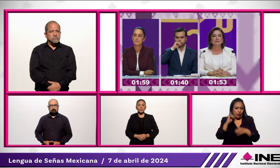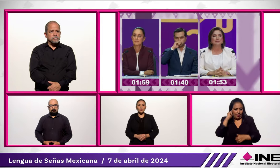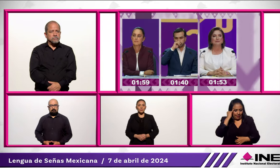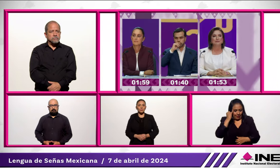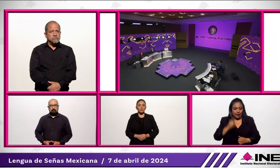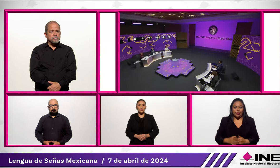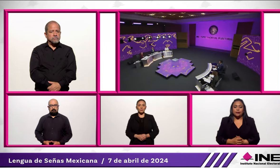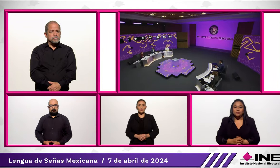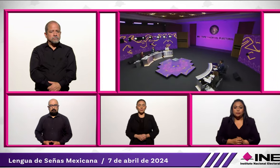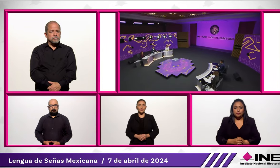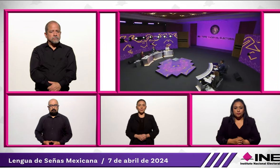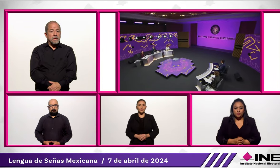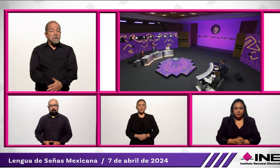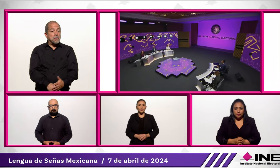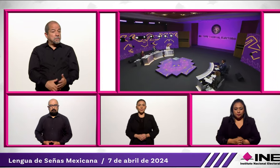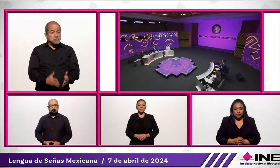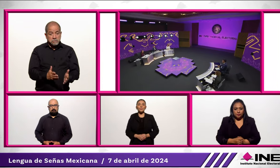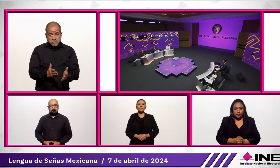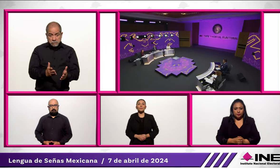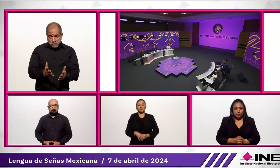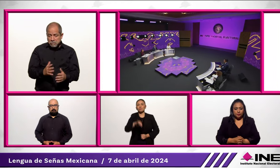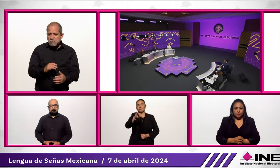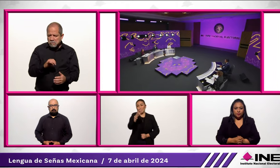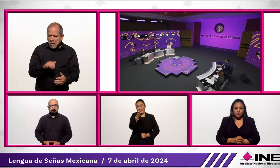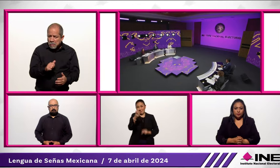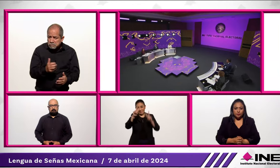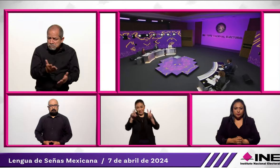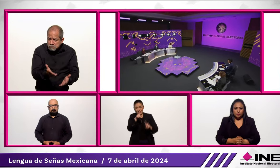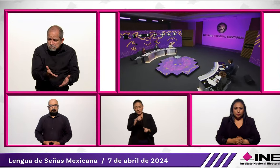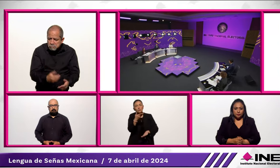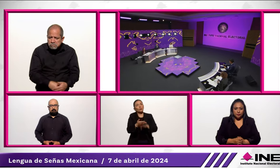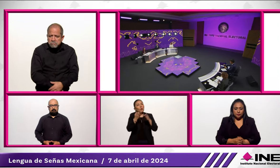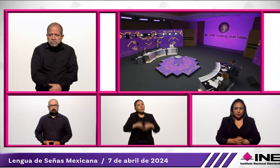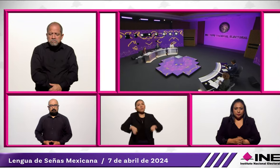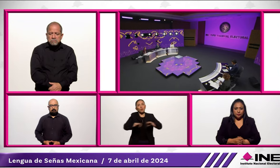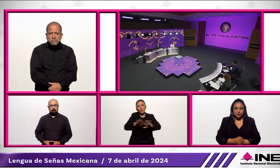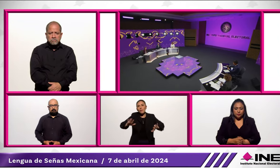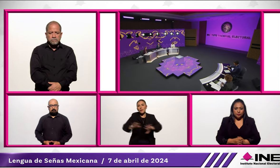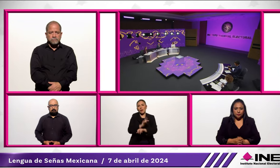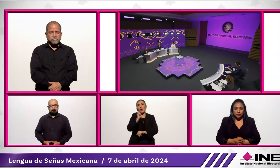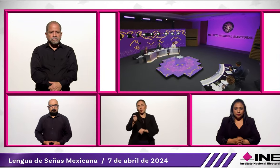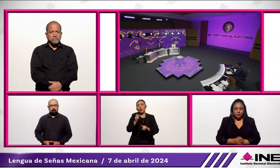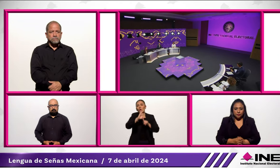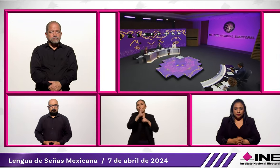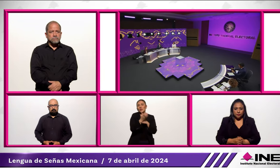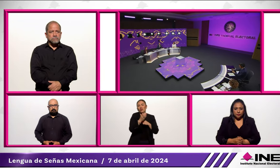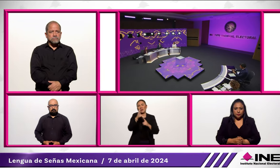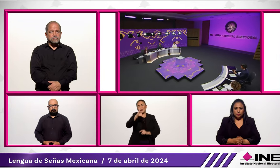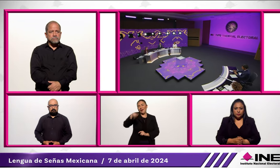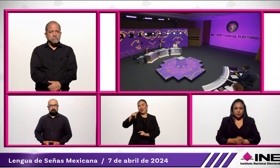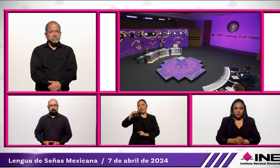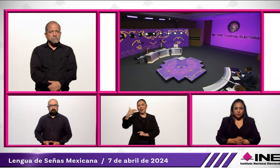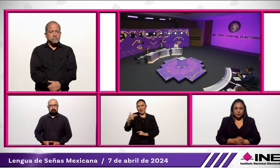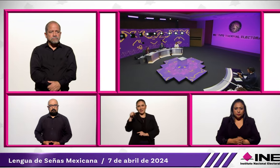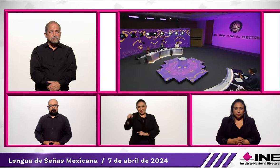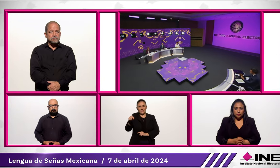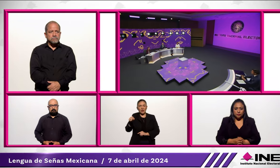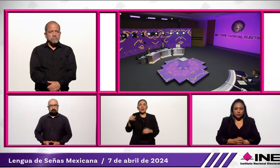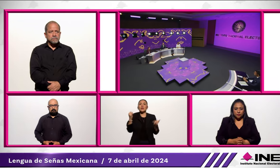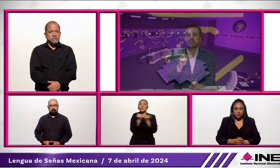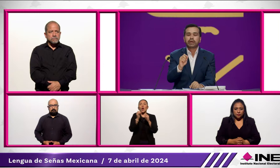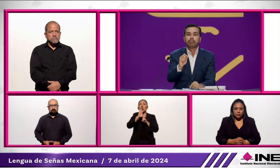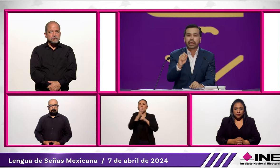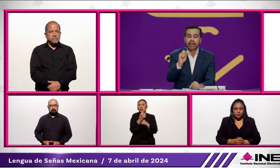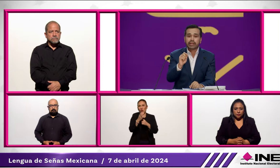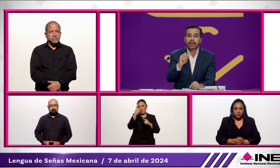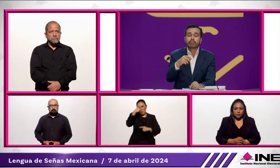indígenas. Candidato Jorge Maynes. Sí, sobre ese tema, es muy importante reformar la Comisión Nacional de Derechos Humanos, la Comisión Ejecutiva de Atención a